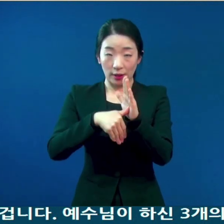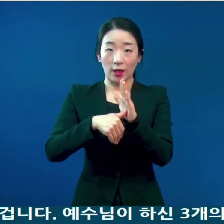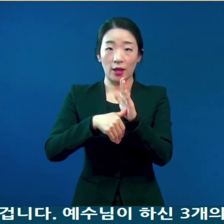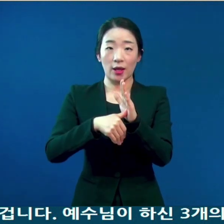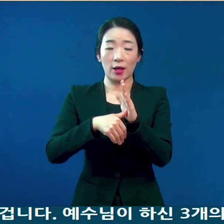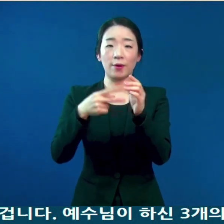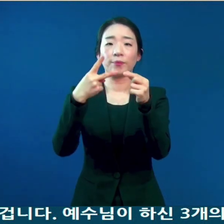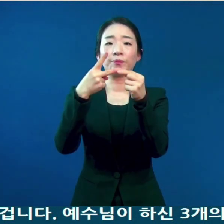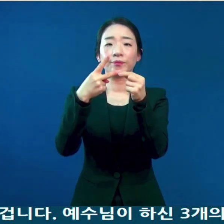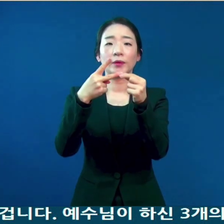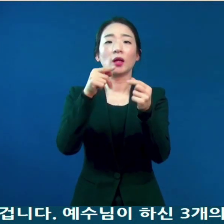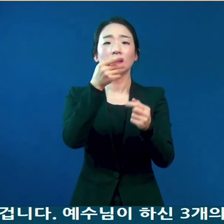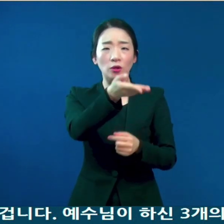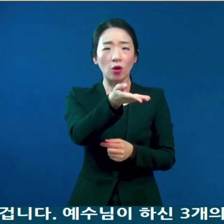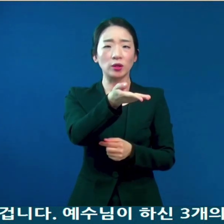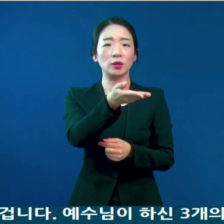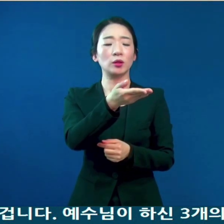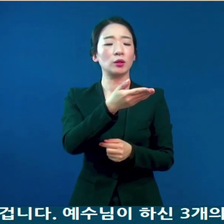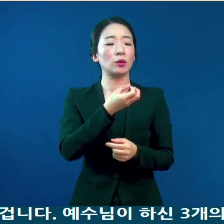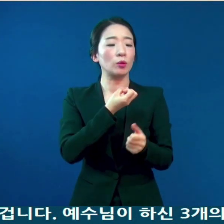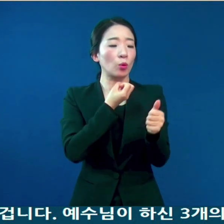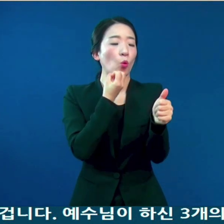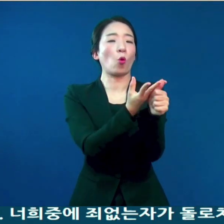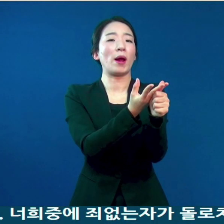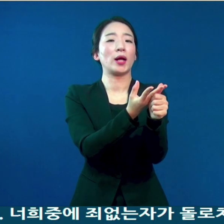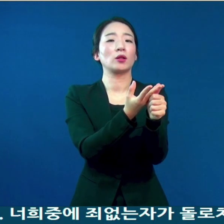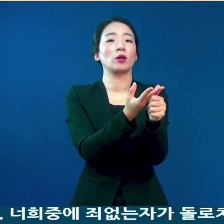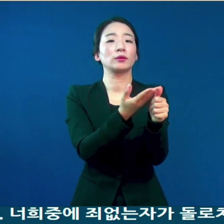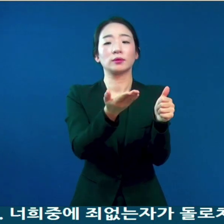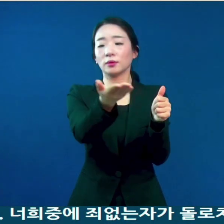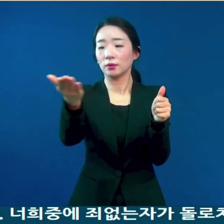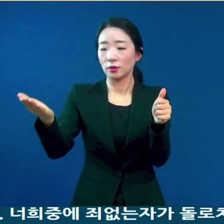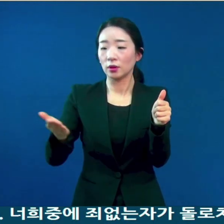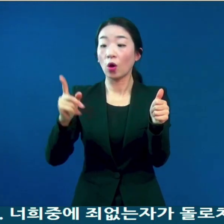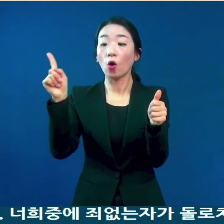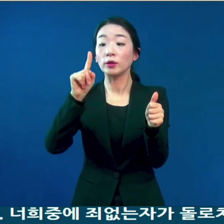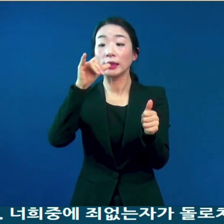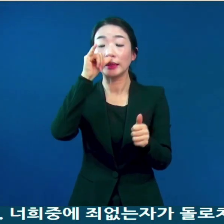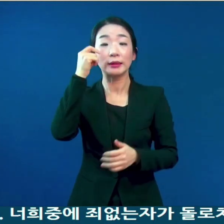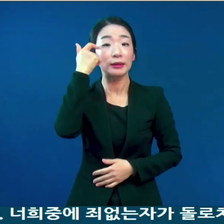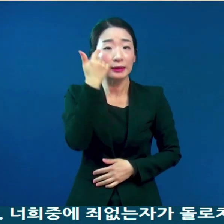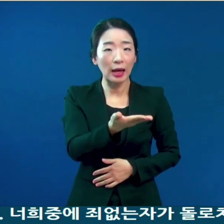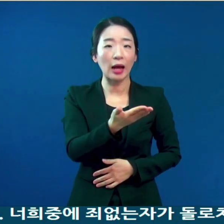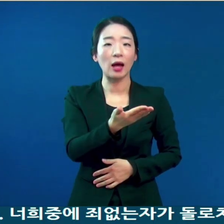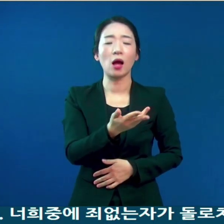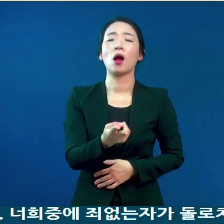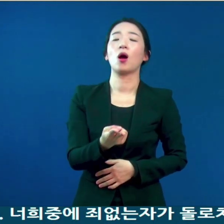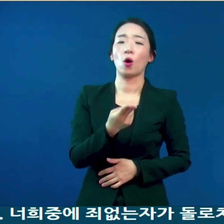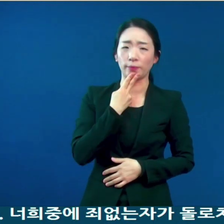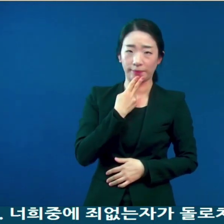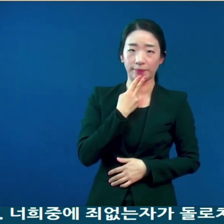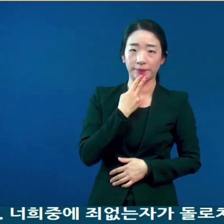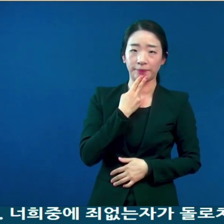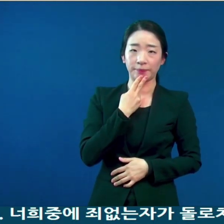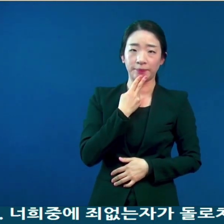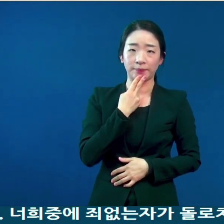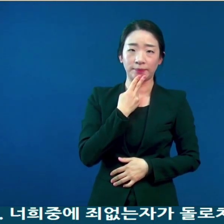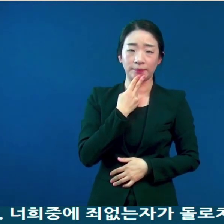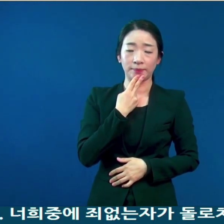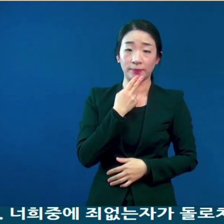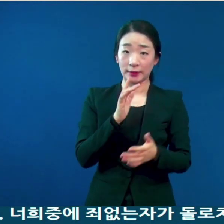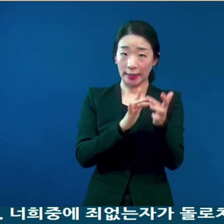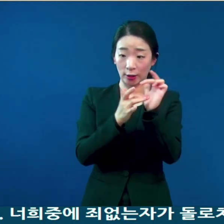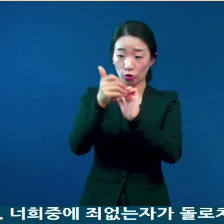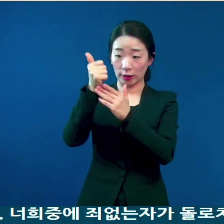너를 고발하던 그들이 어디 있느냐? 자신 있게 답하십시오. 없어졌습니다.